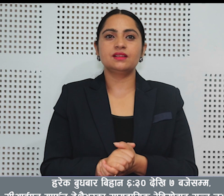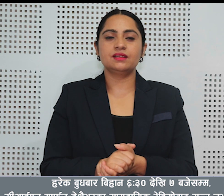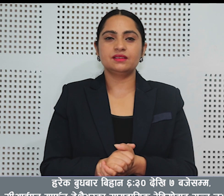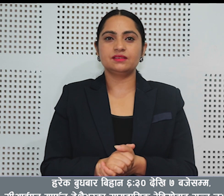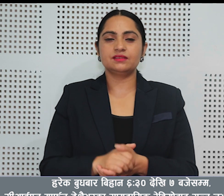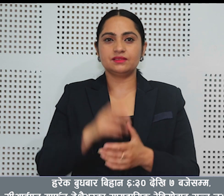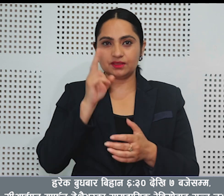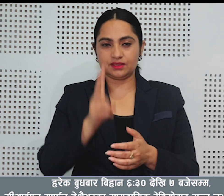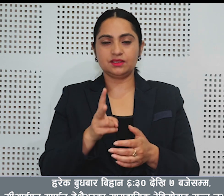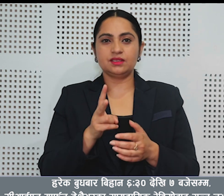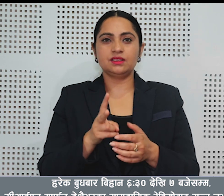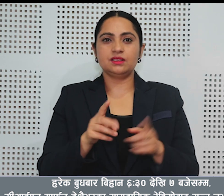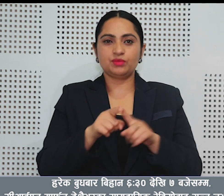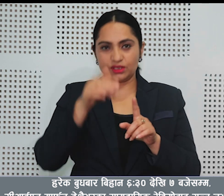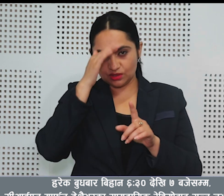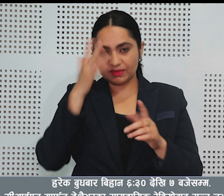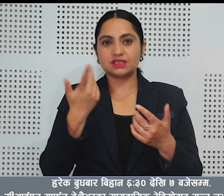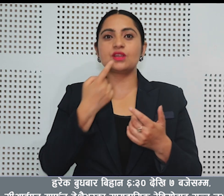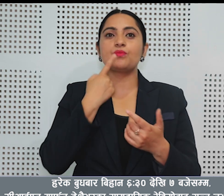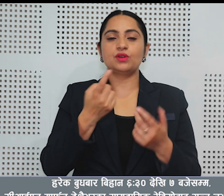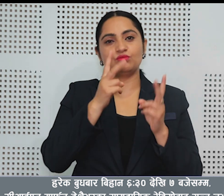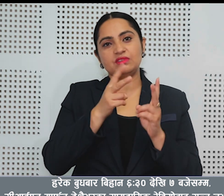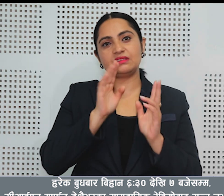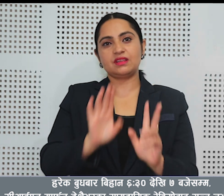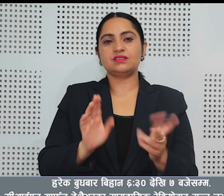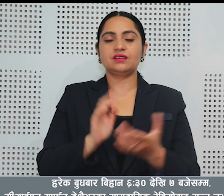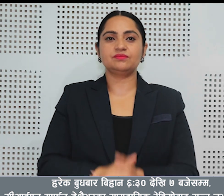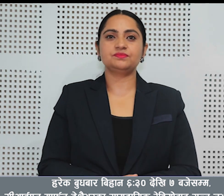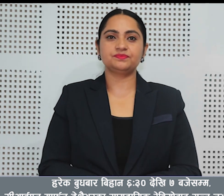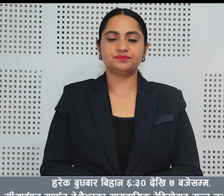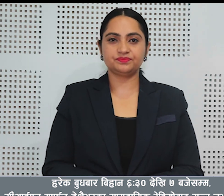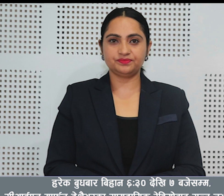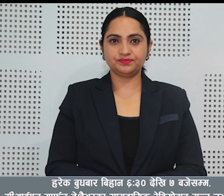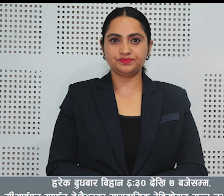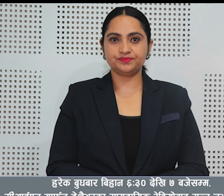भने अब के भन्ने र नानु अब यस्तै छ। अब